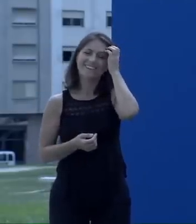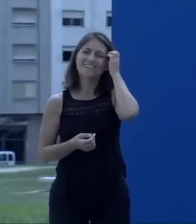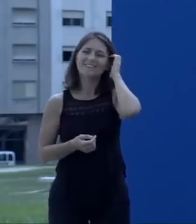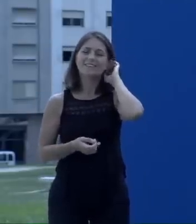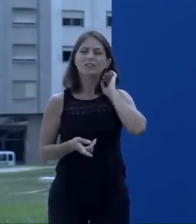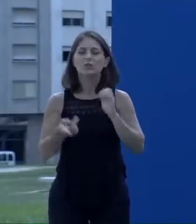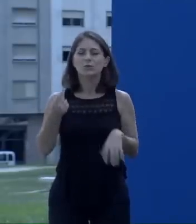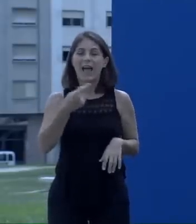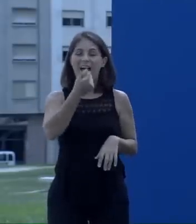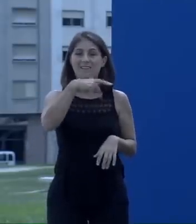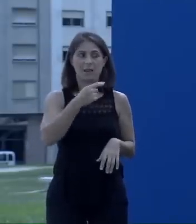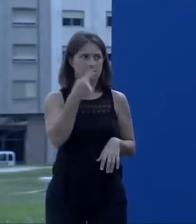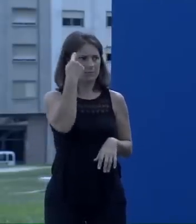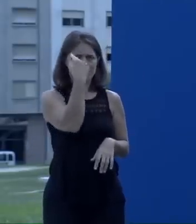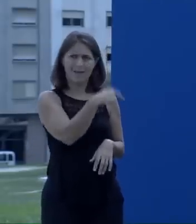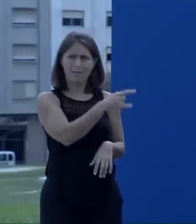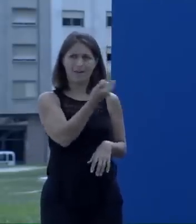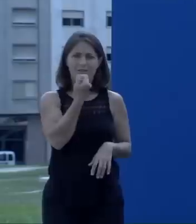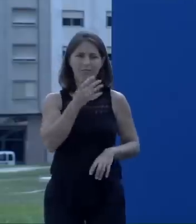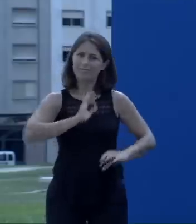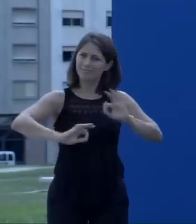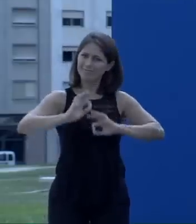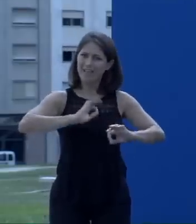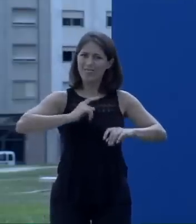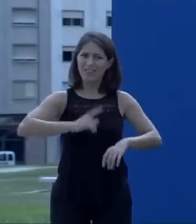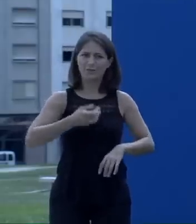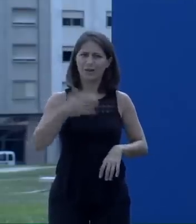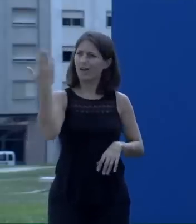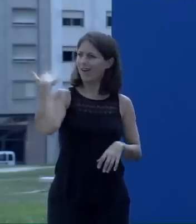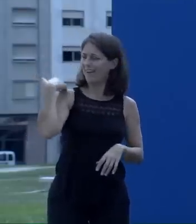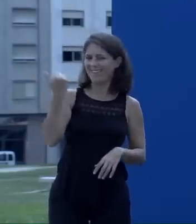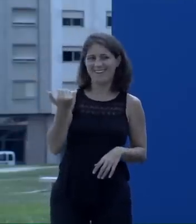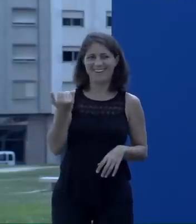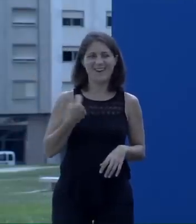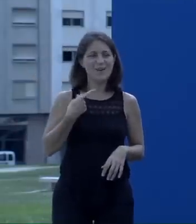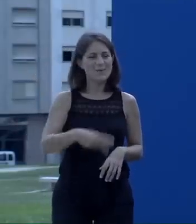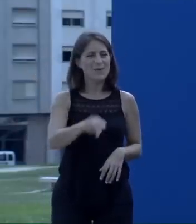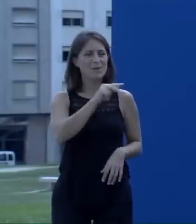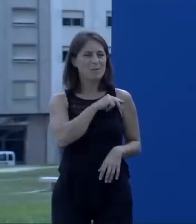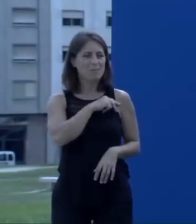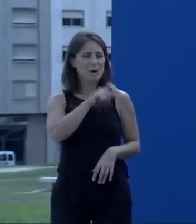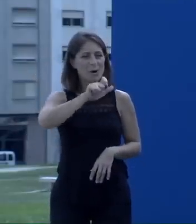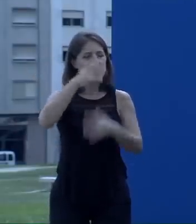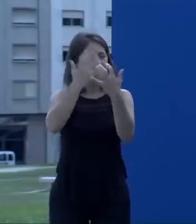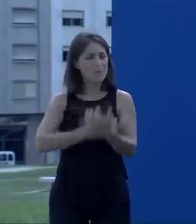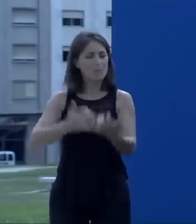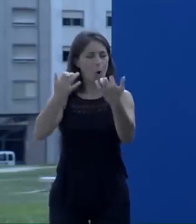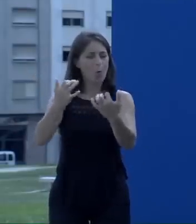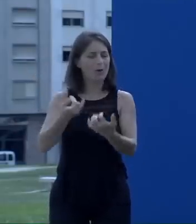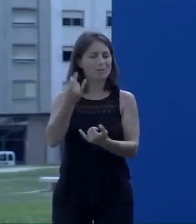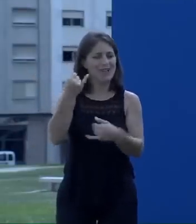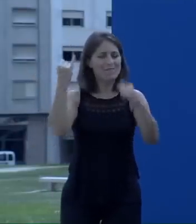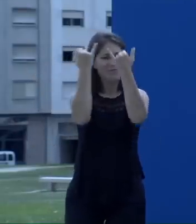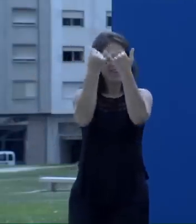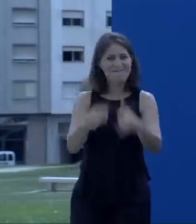que sabedes que dirixe Sarabela Teatro, que levou onte o premio do público ao mellor grupo teatral no Festival Galego de Teatro